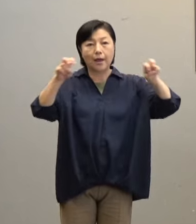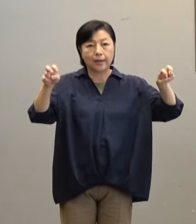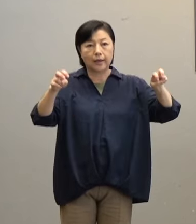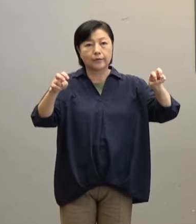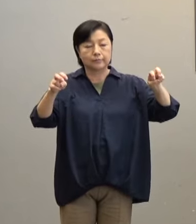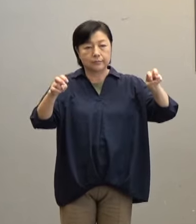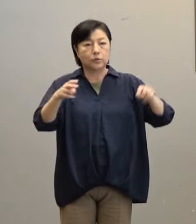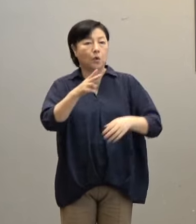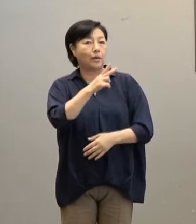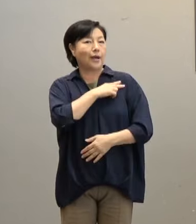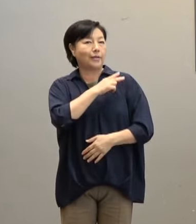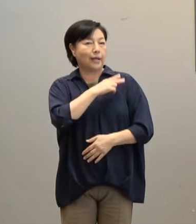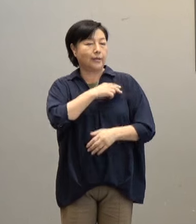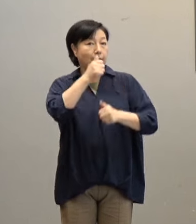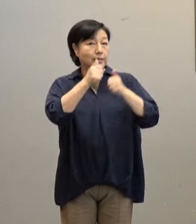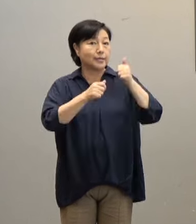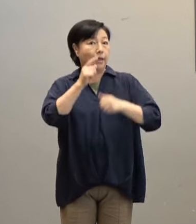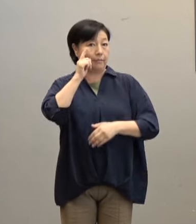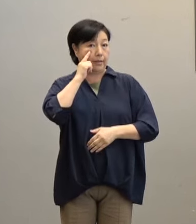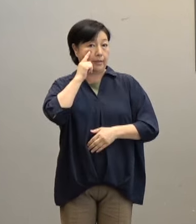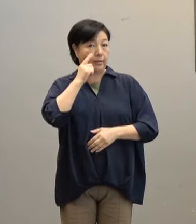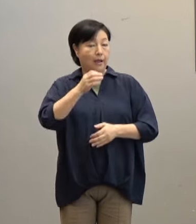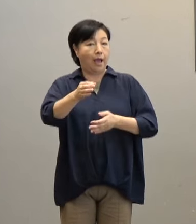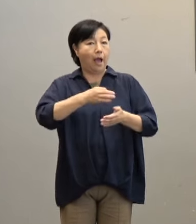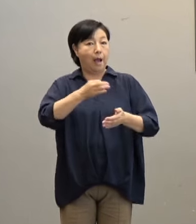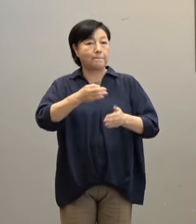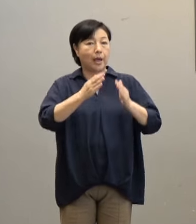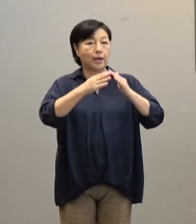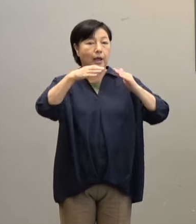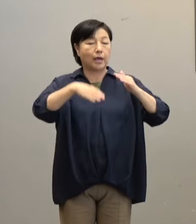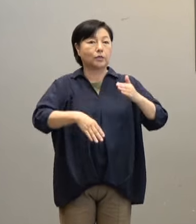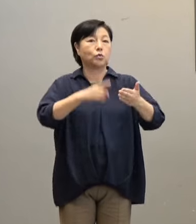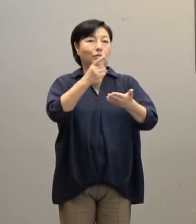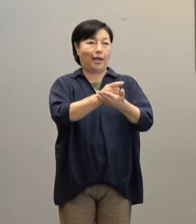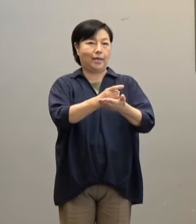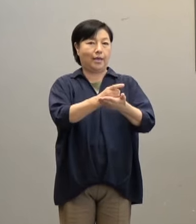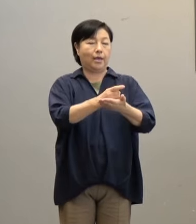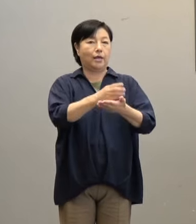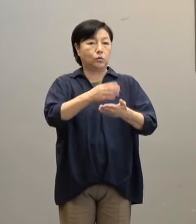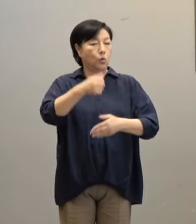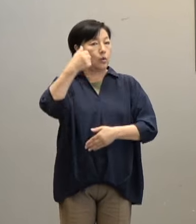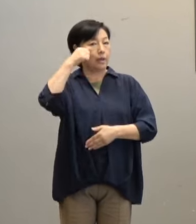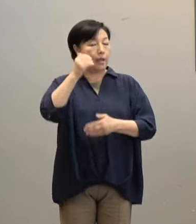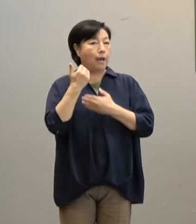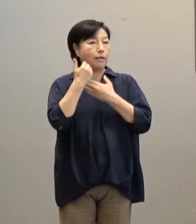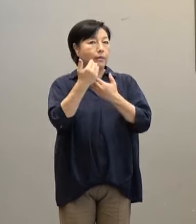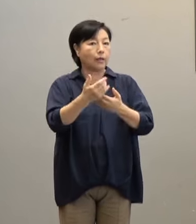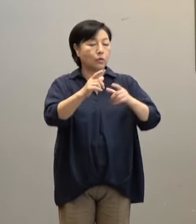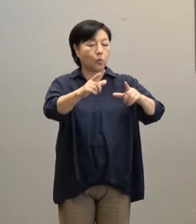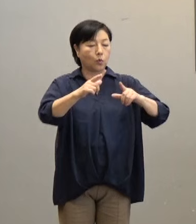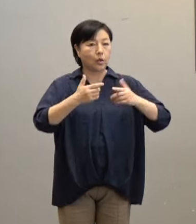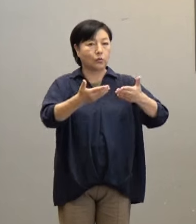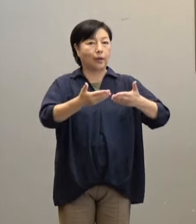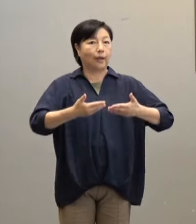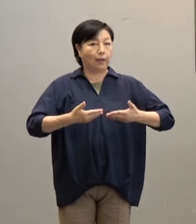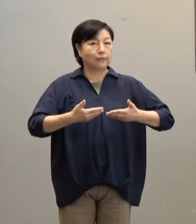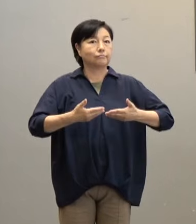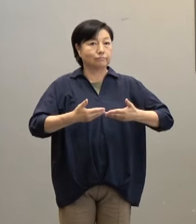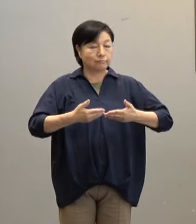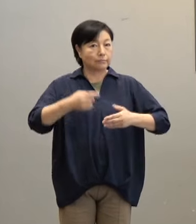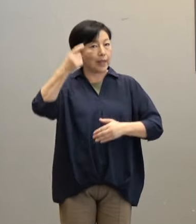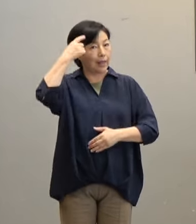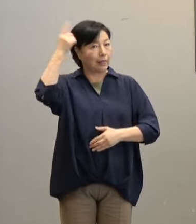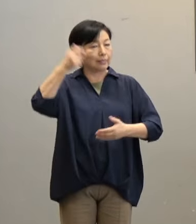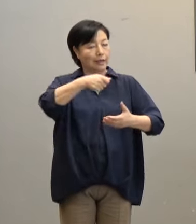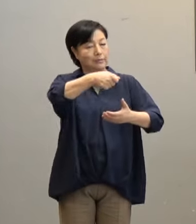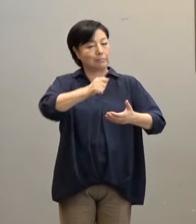したものであり、販売会場限定となります。なお販売会ではアンケートに答えていただいた方に梨ピーラーをプレゼ